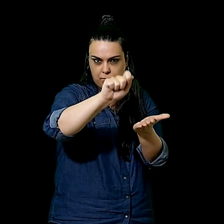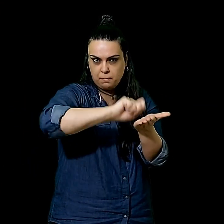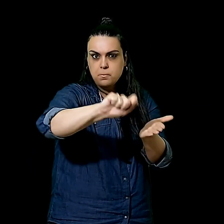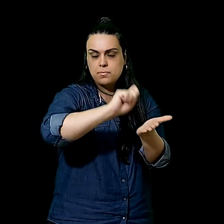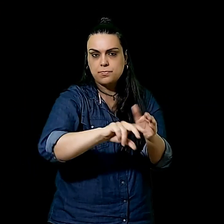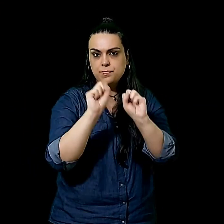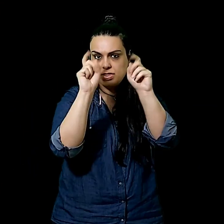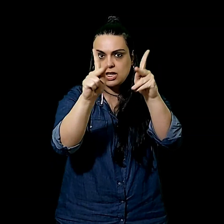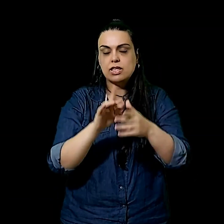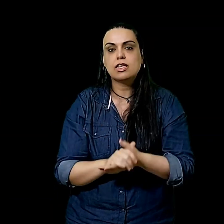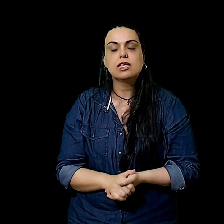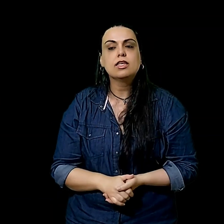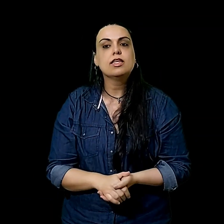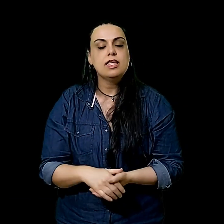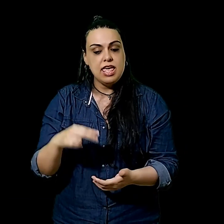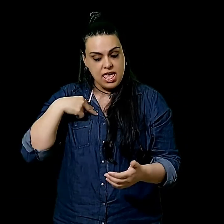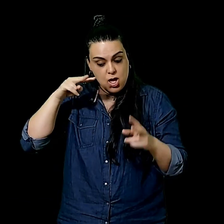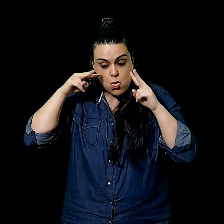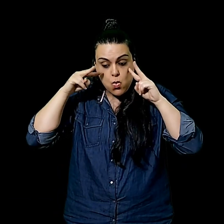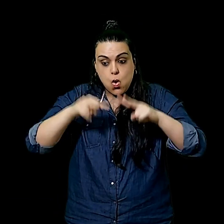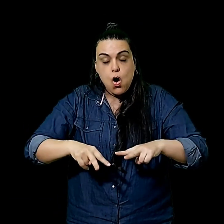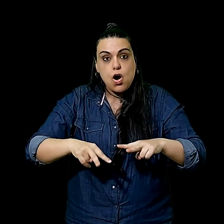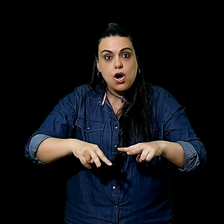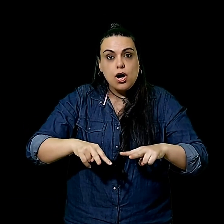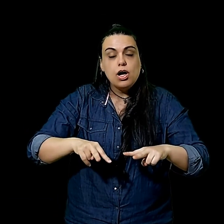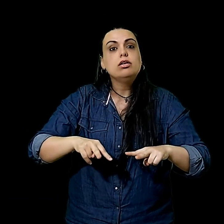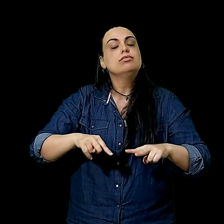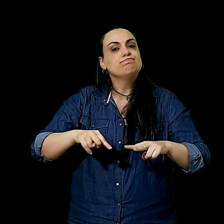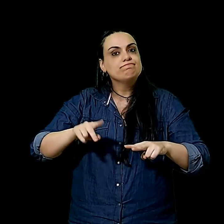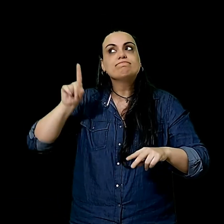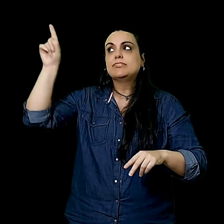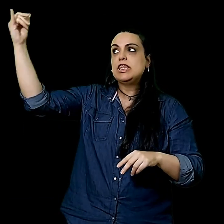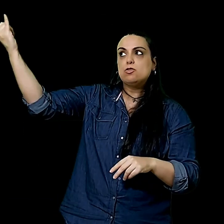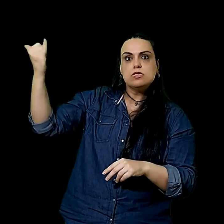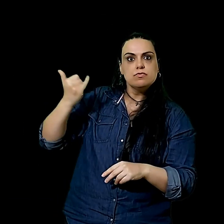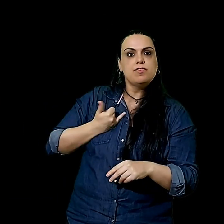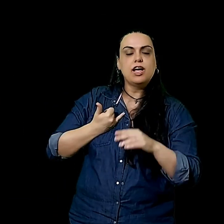anotações. Quando eu olho para isso aqui, o Senhor fala assim comigo: